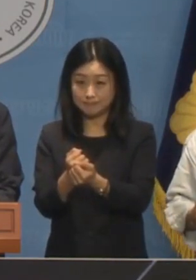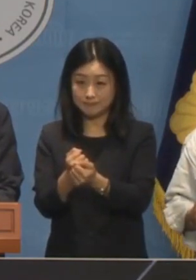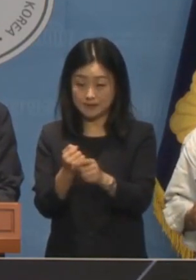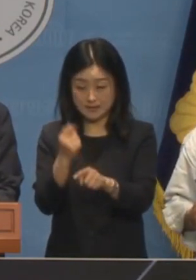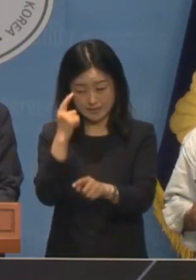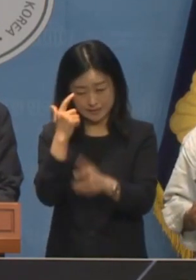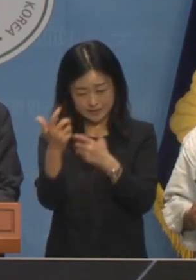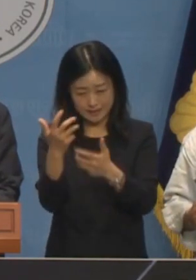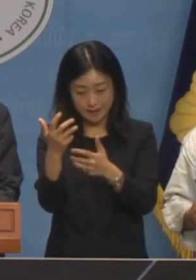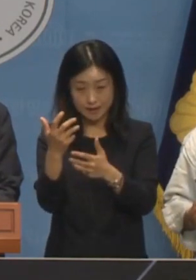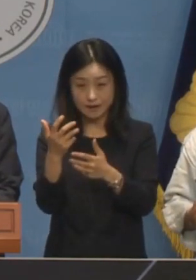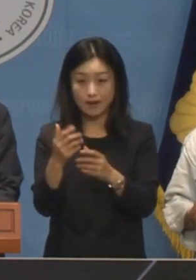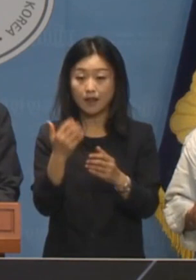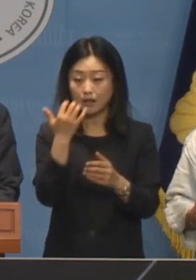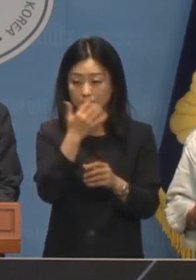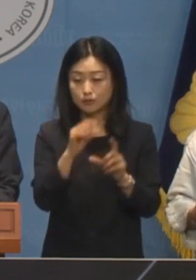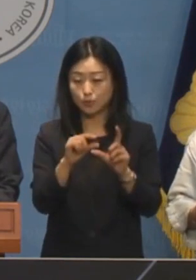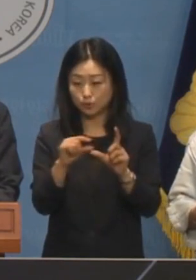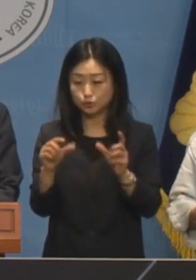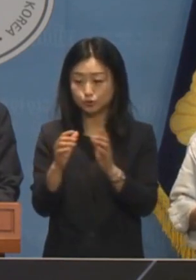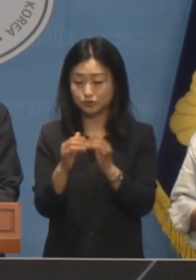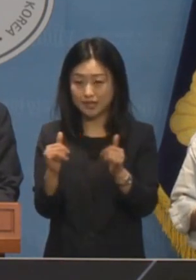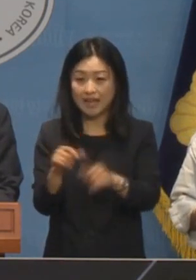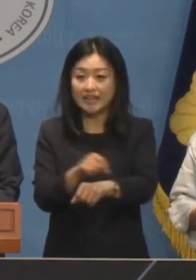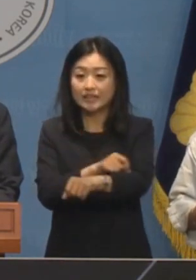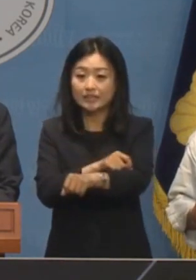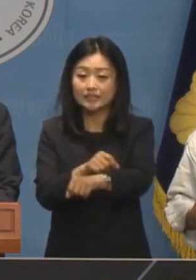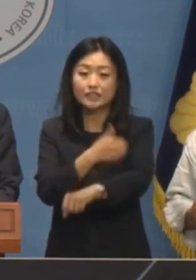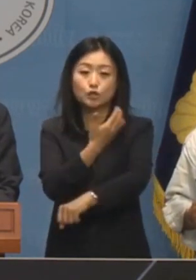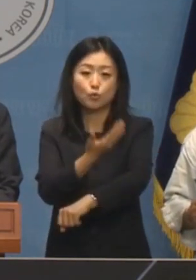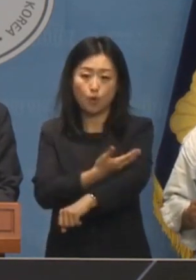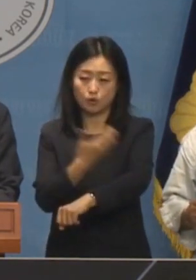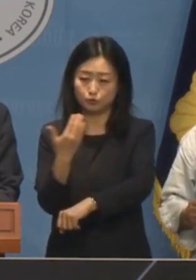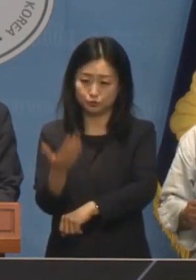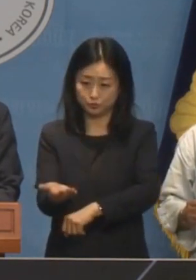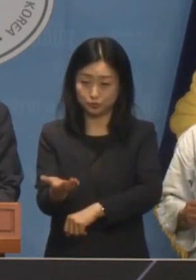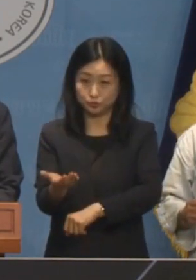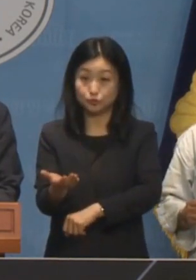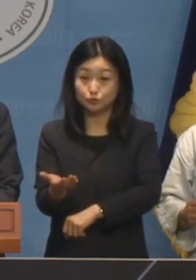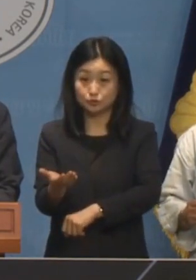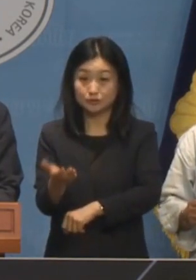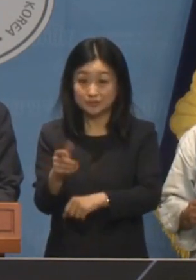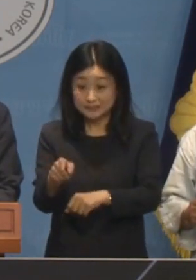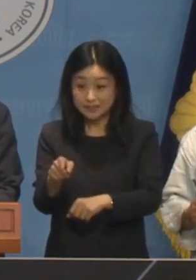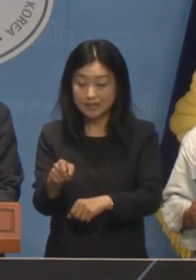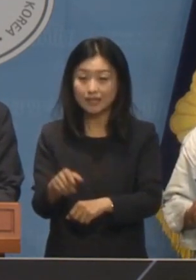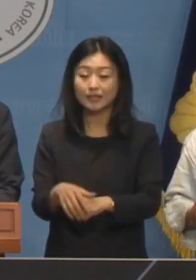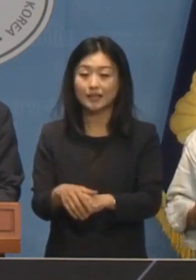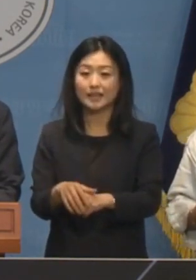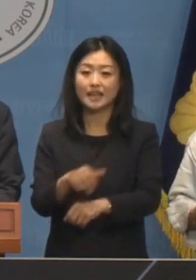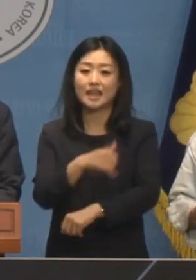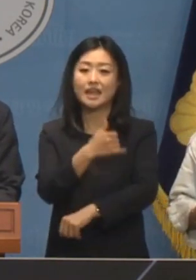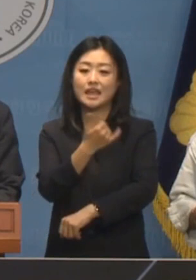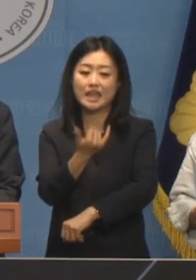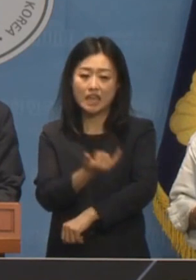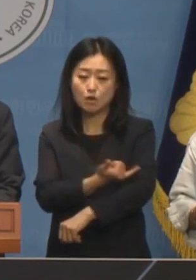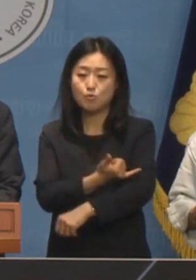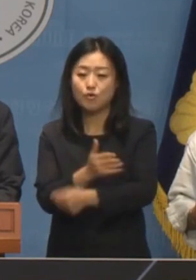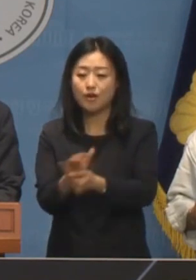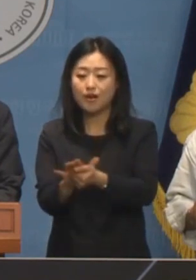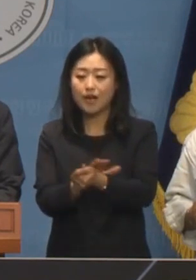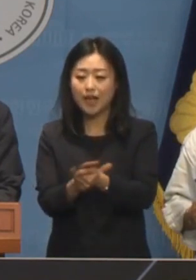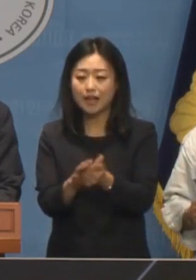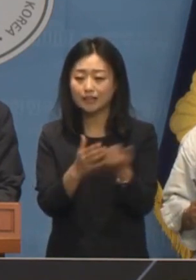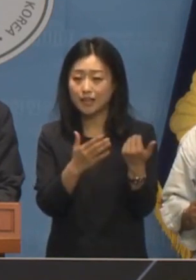그들에게 특혜를 주고 특권층으로까지 격상시키는 인권을 인류 보편 인권이 아닌 특정